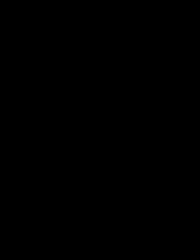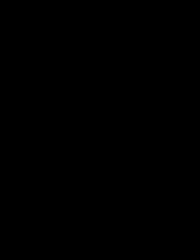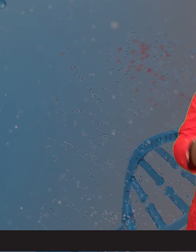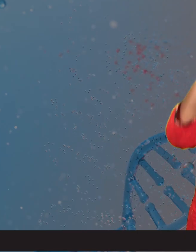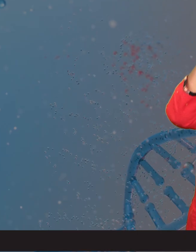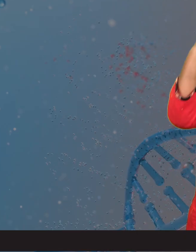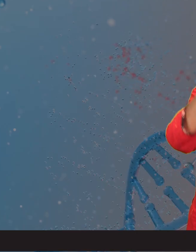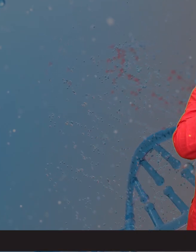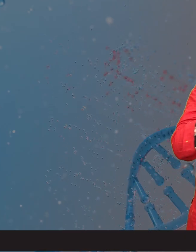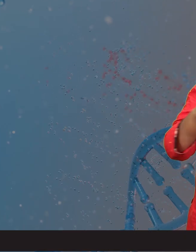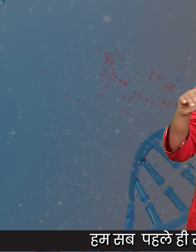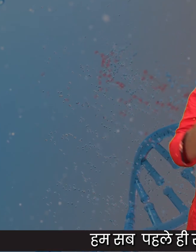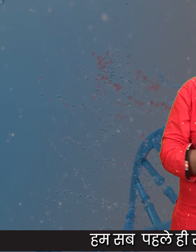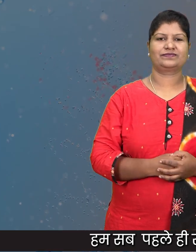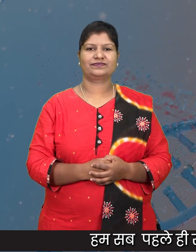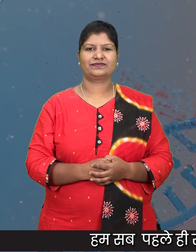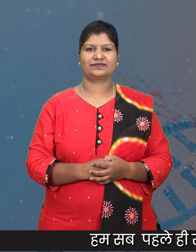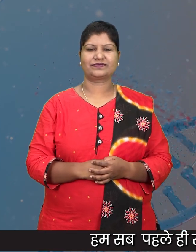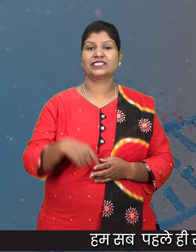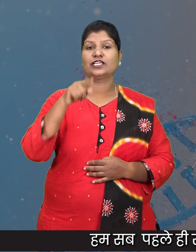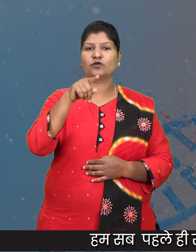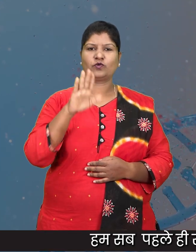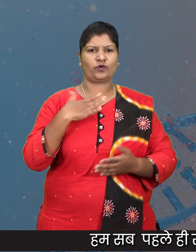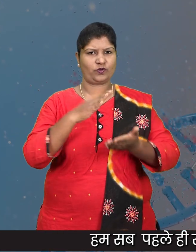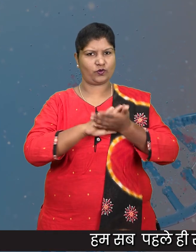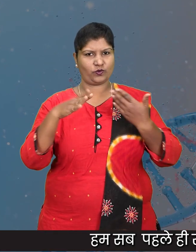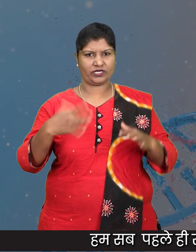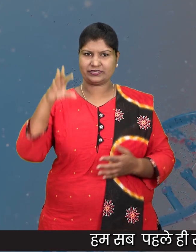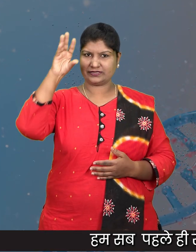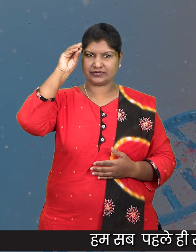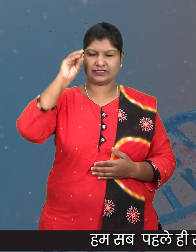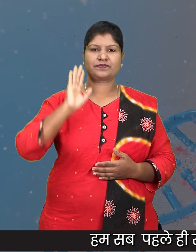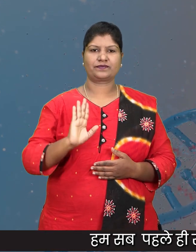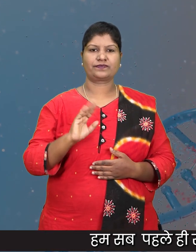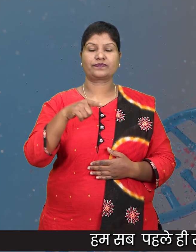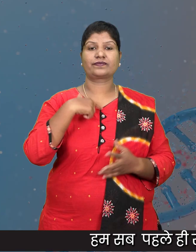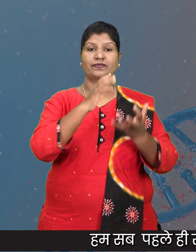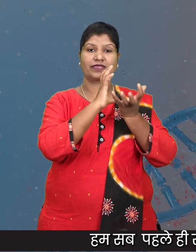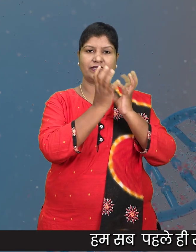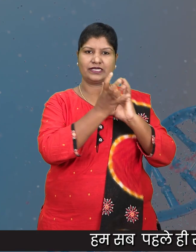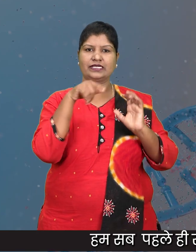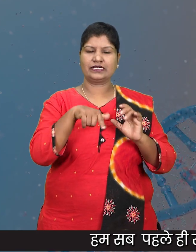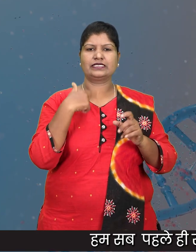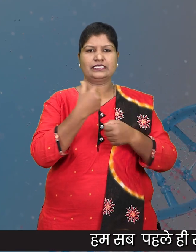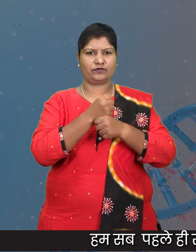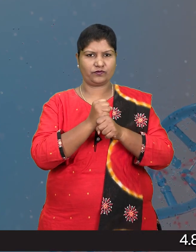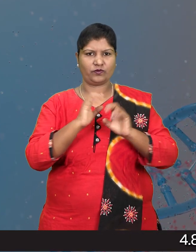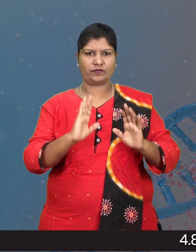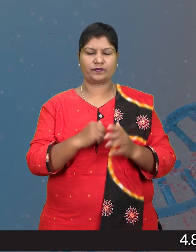नमस्ते बच्चों। हम सब पहले ही सीख चुके हैं कि पृथ्वी का निर्माण